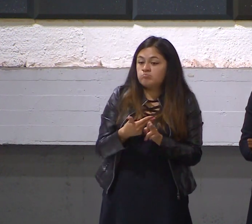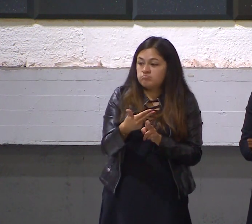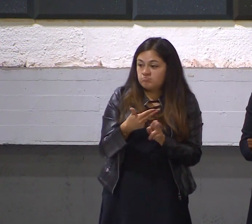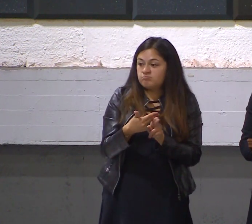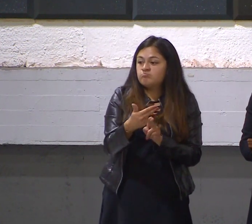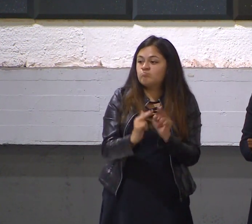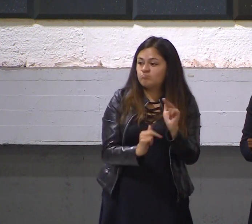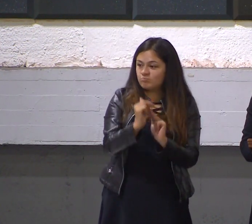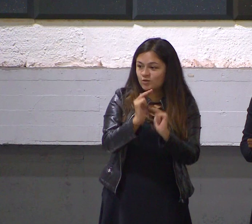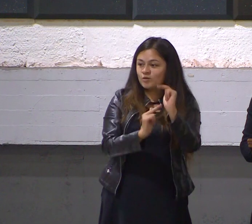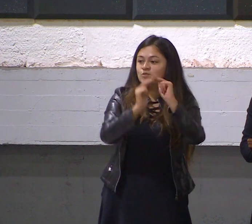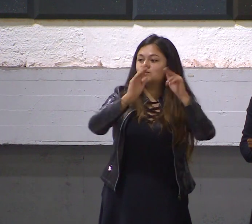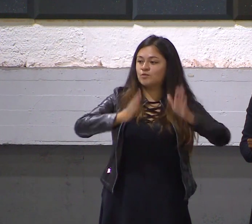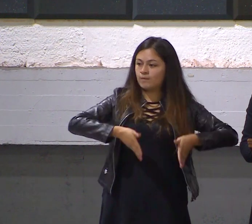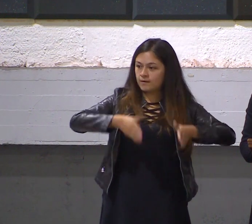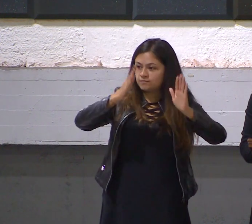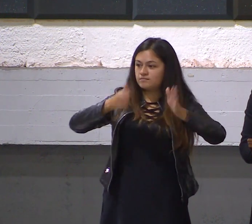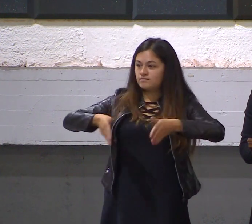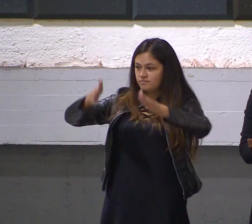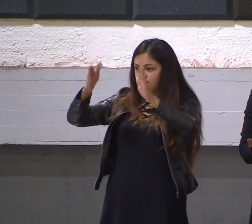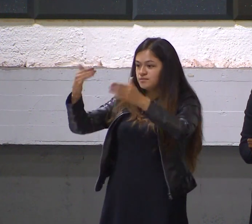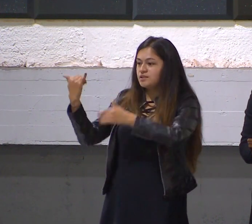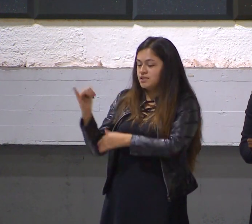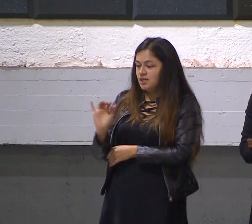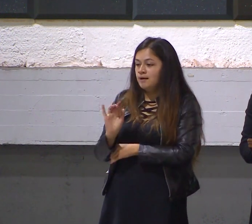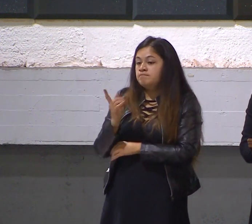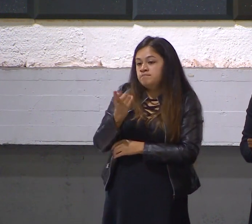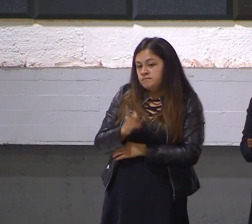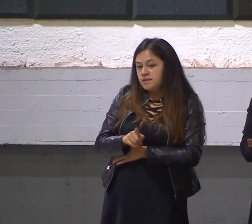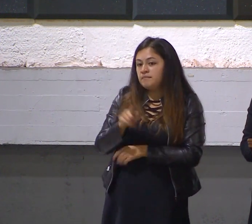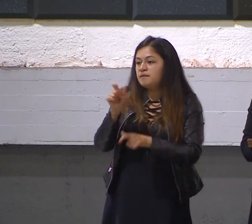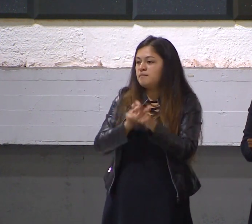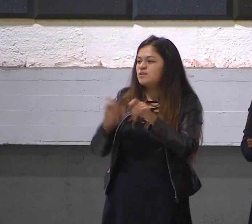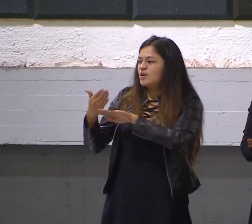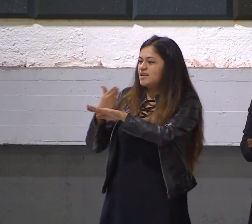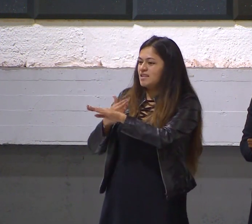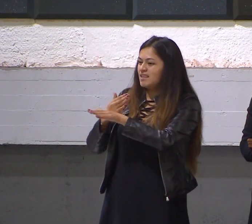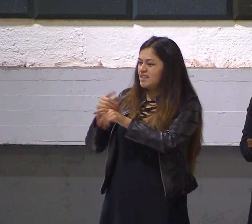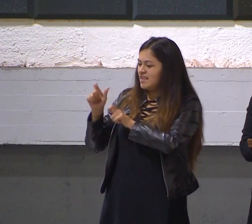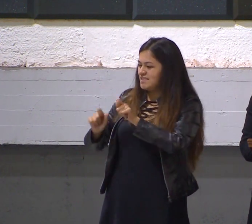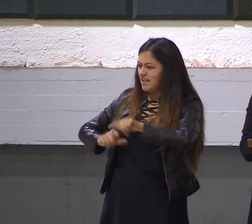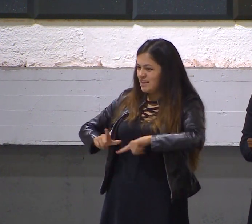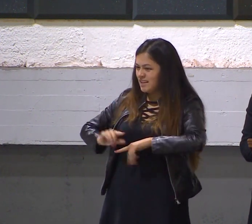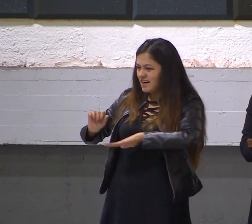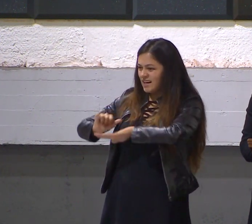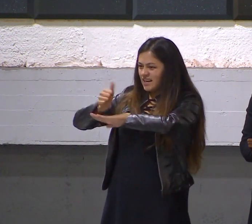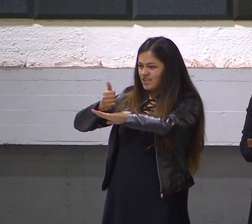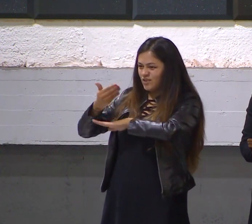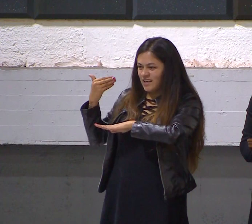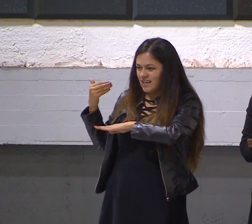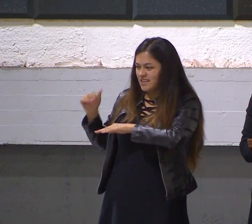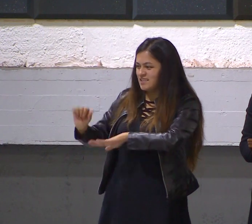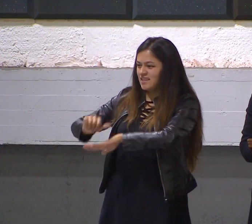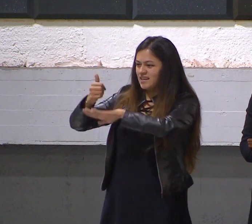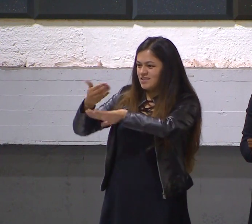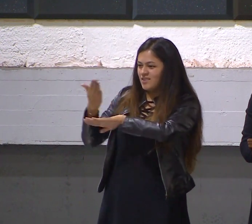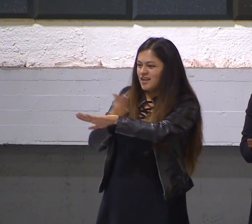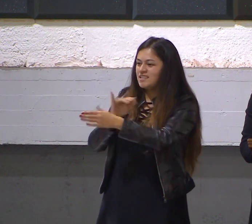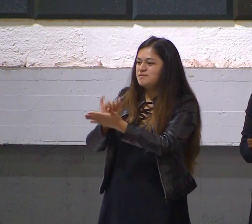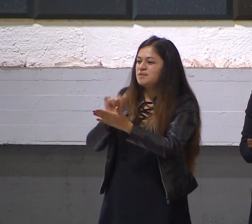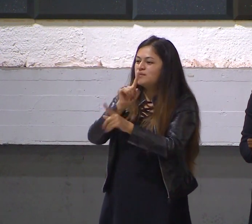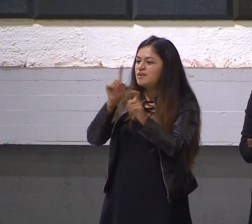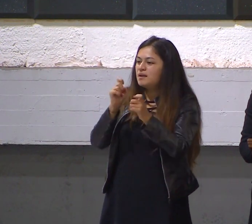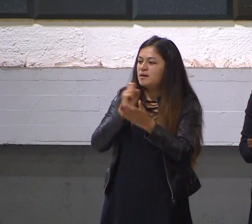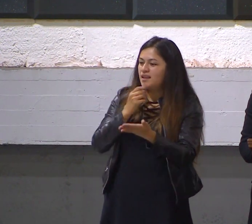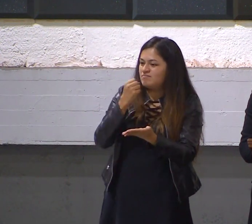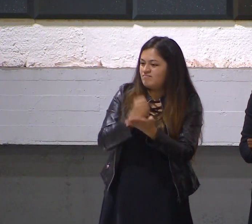estamos recogiendo el trabajo que también han hecho administraciones anteriores con el tema de la estampilla que es